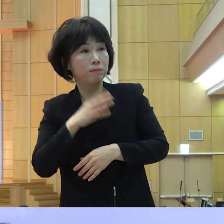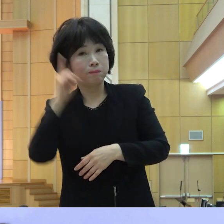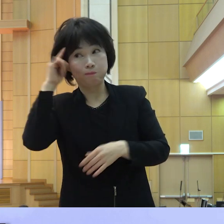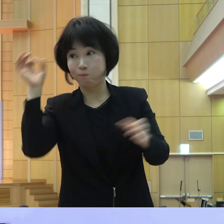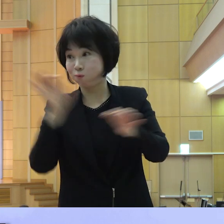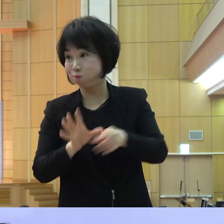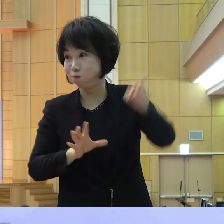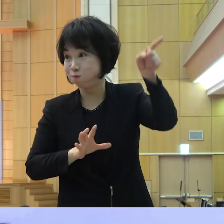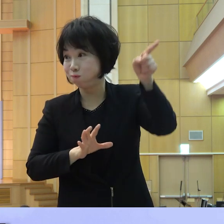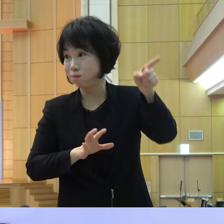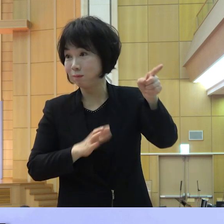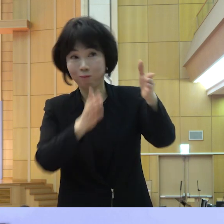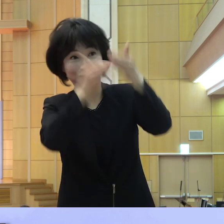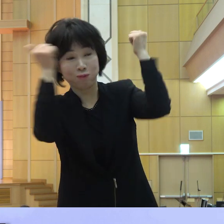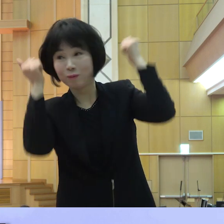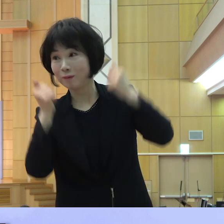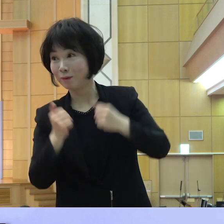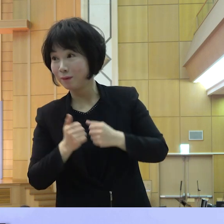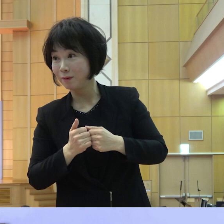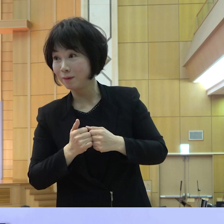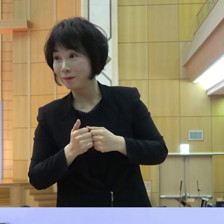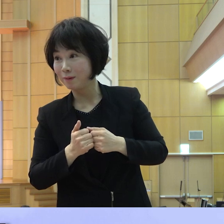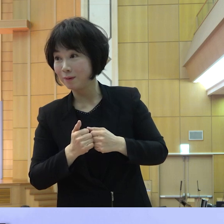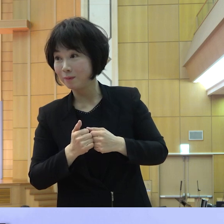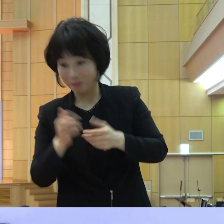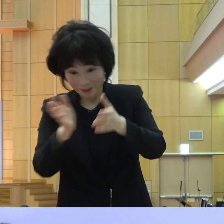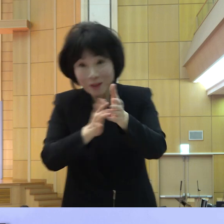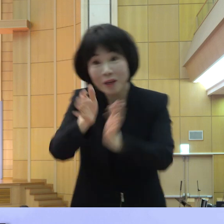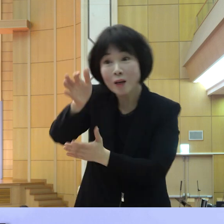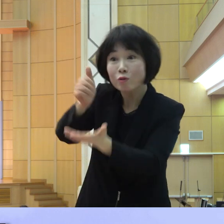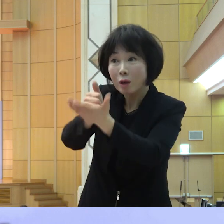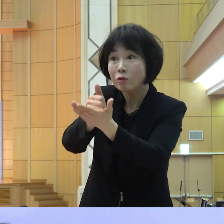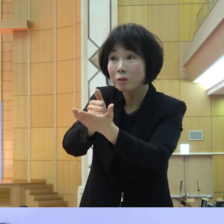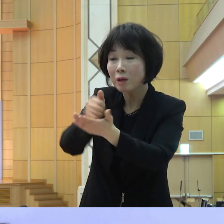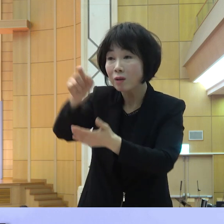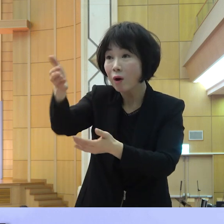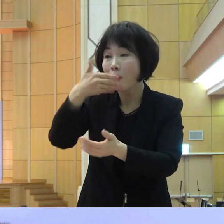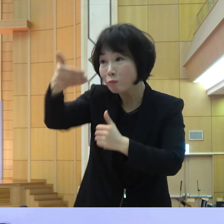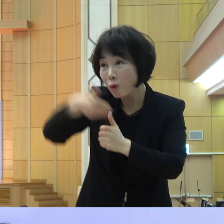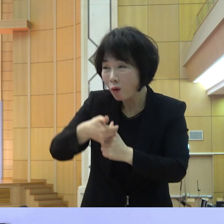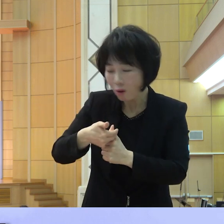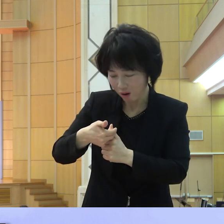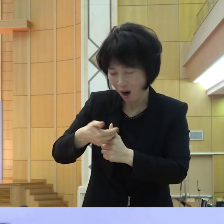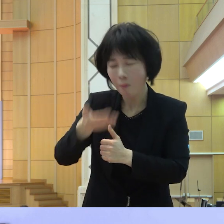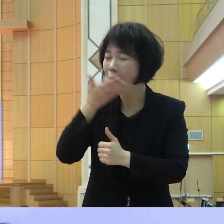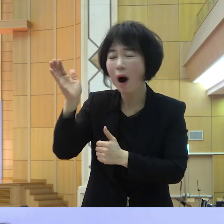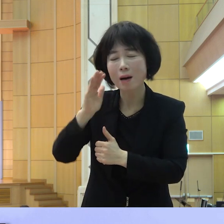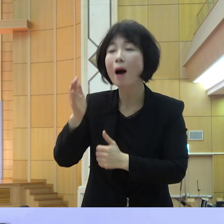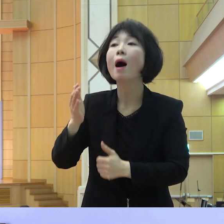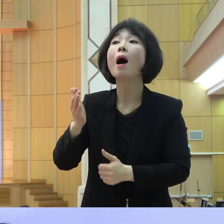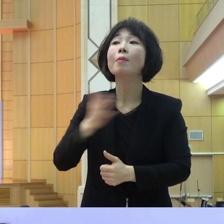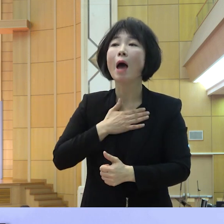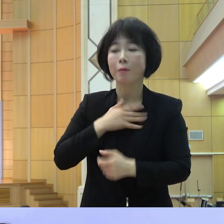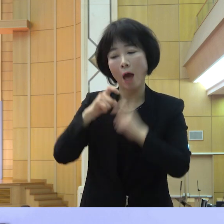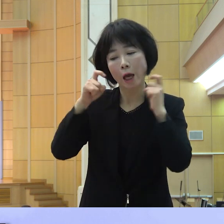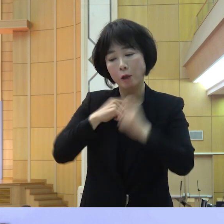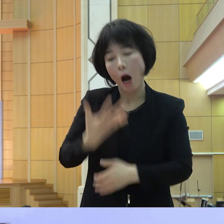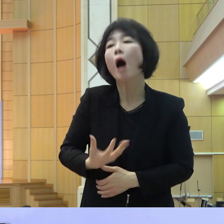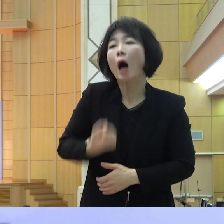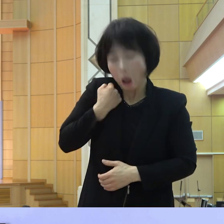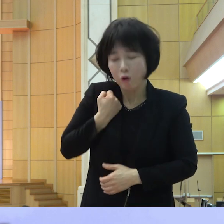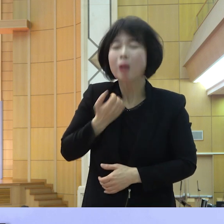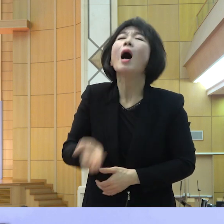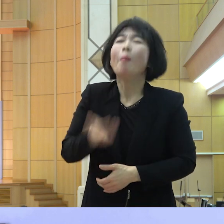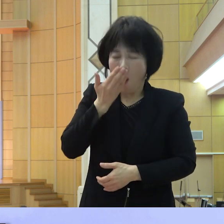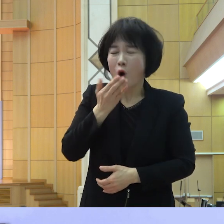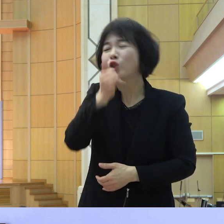알지 못하는 먹을 양식이 있느니라. 그랬더니 제자들이 뭐라고 그러죠? 33절에 보니까 제자들이 서로 말하되 누가 잡수실 것을 갖다